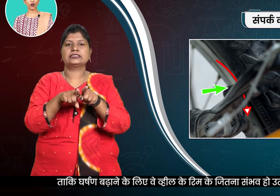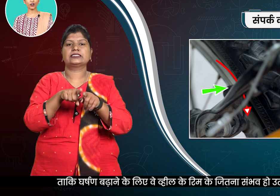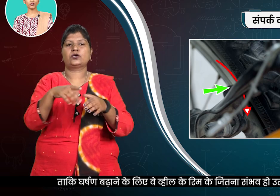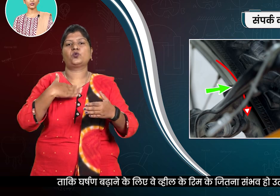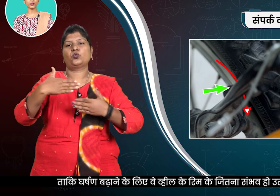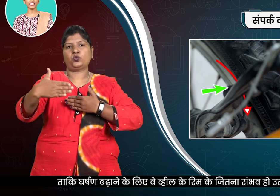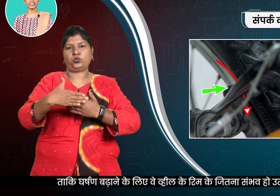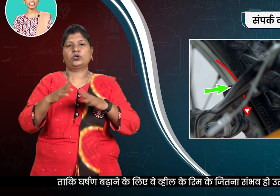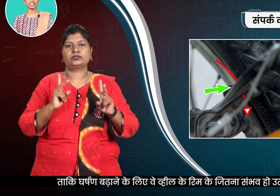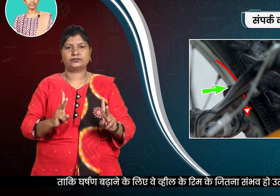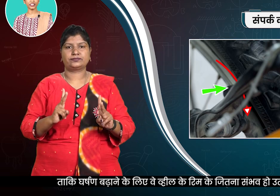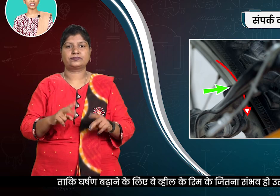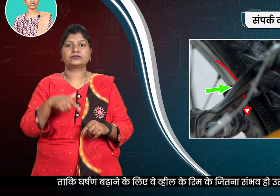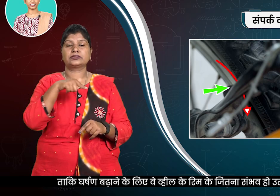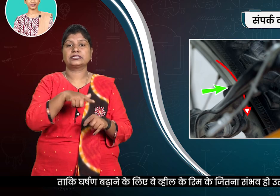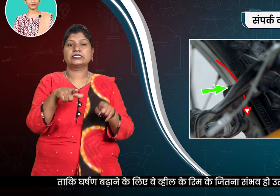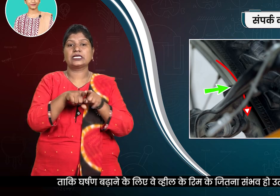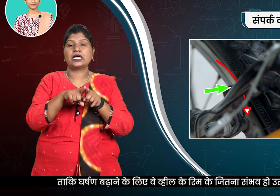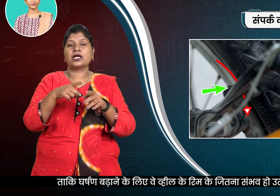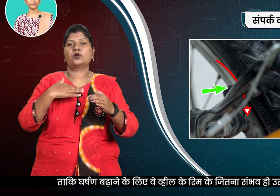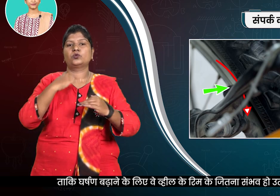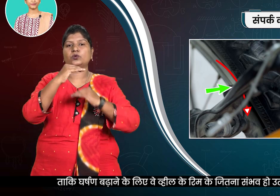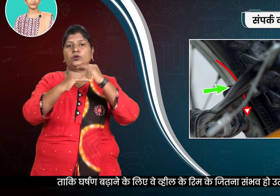ताकि घर्शन बढ़ाने के लिए